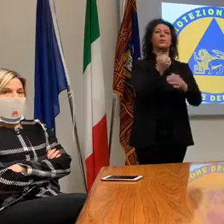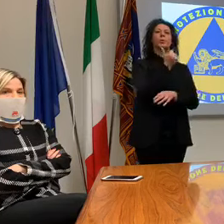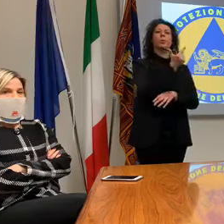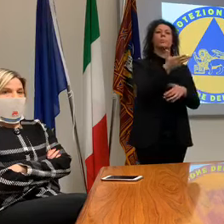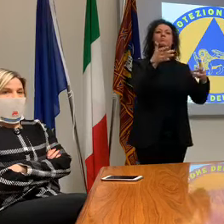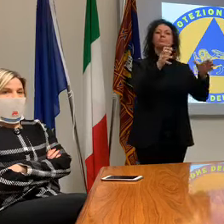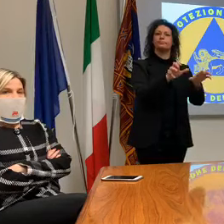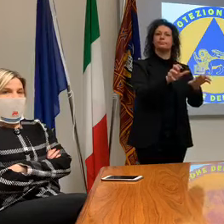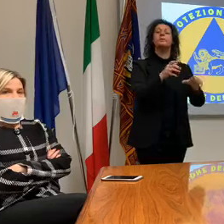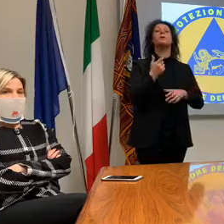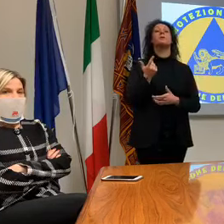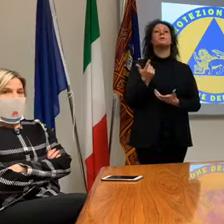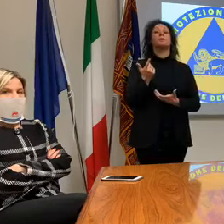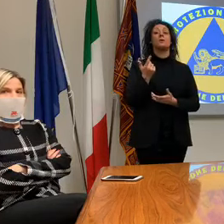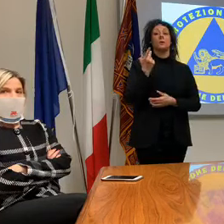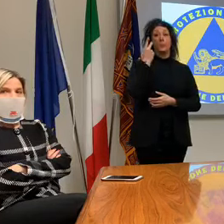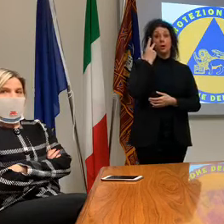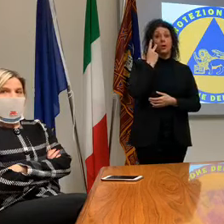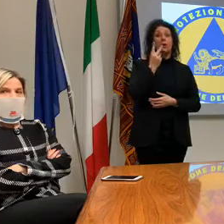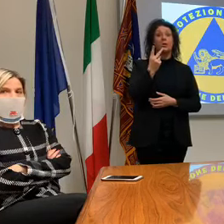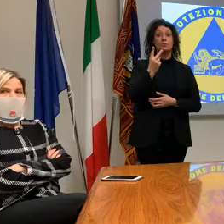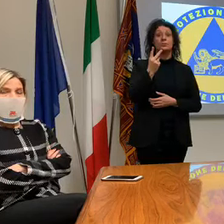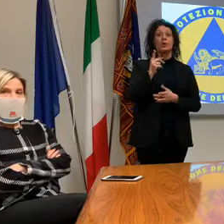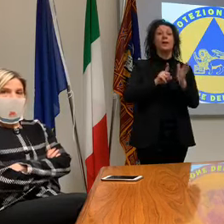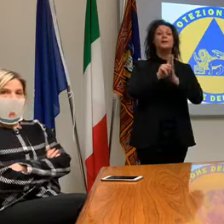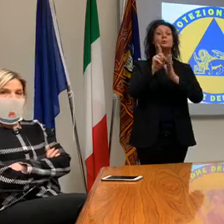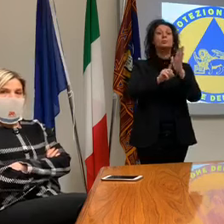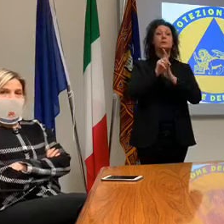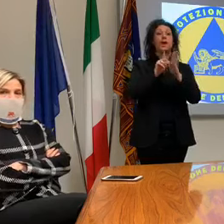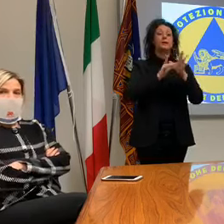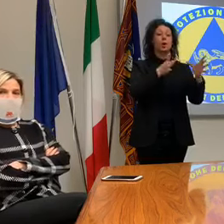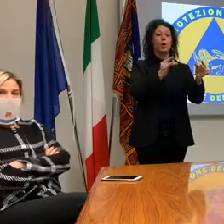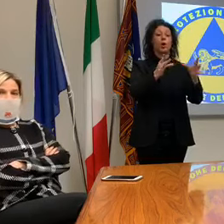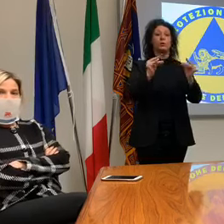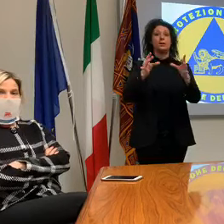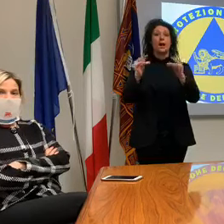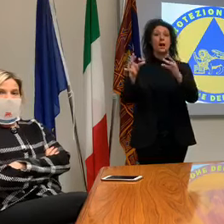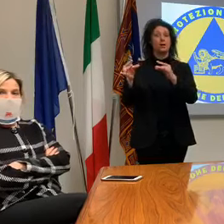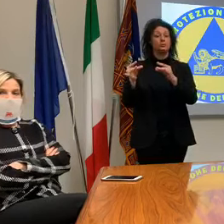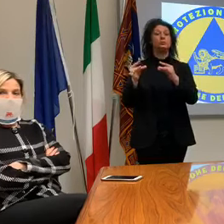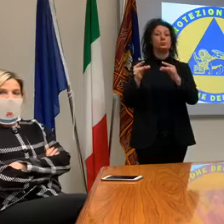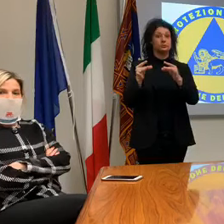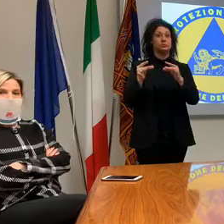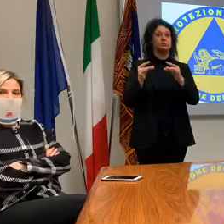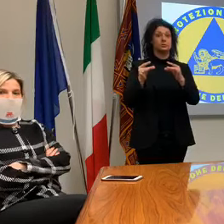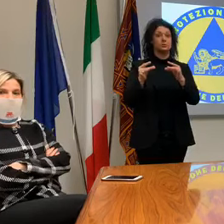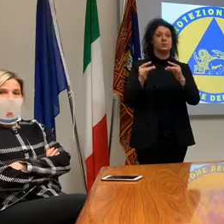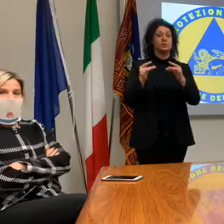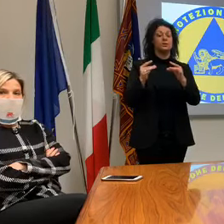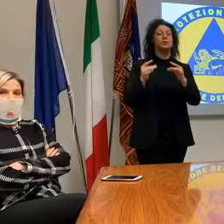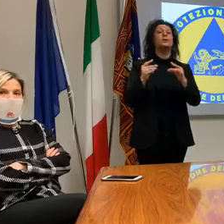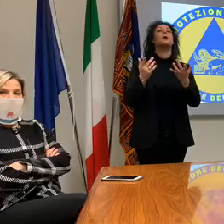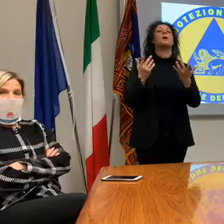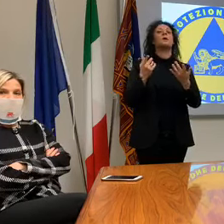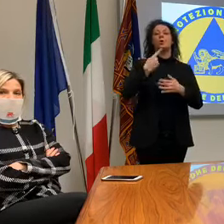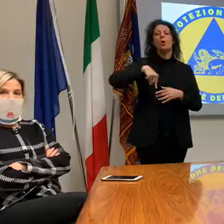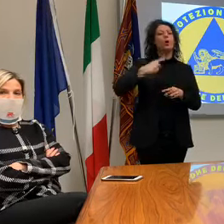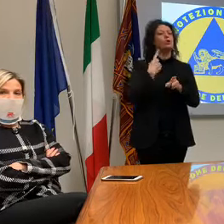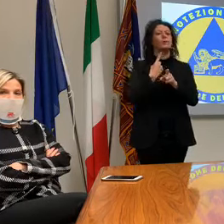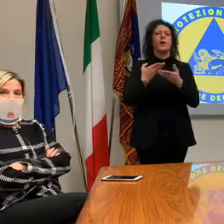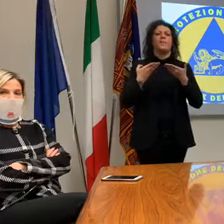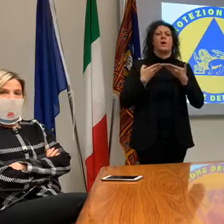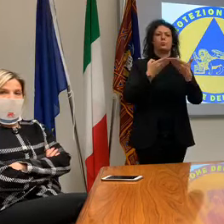primi risultati del movimento dei contagi, è vero perché i nostri sanitari fanno un lavoro eccezionale, ma noi li dobbiamo